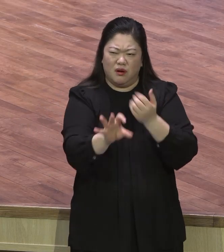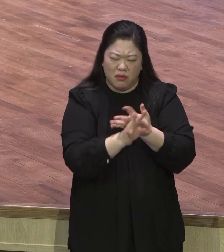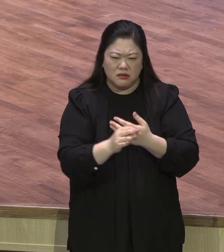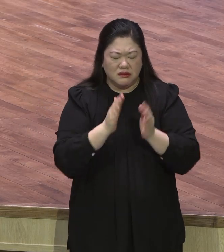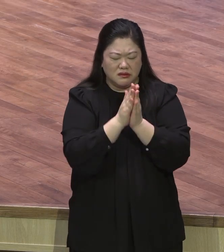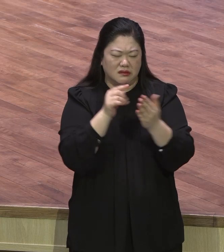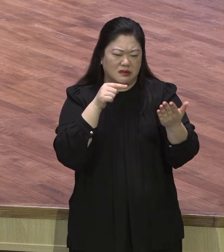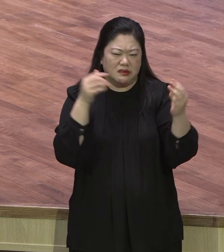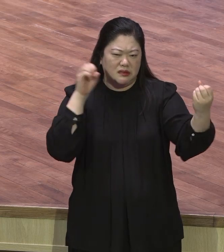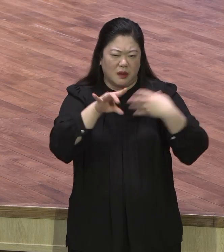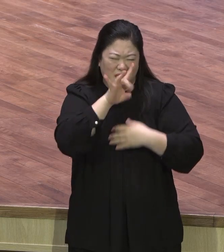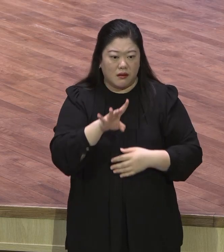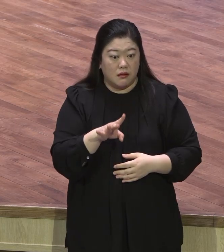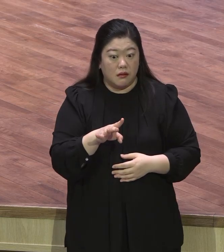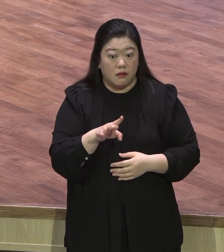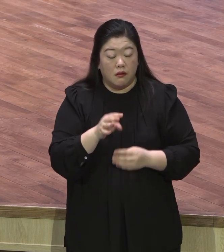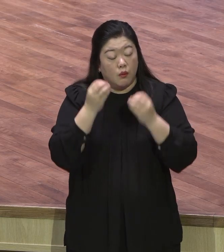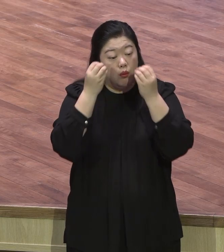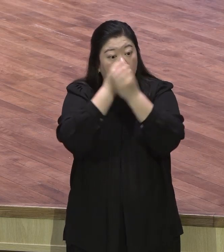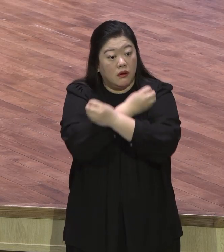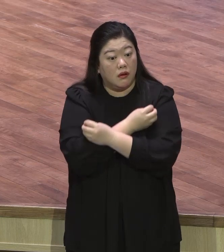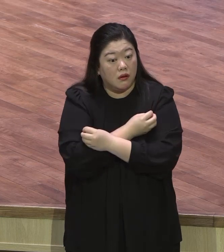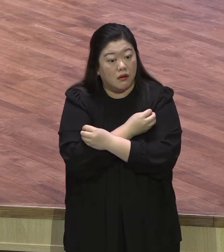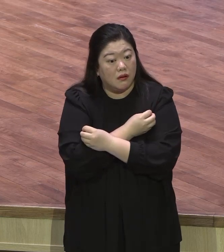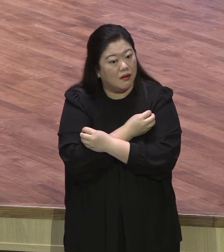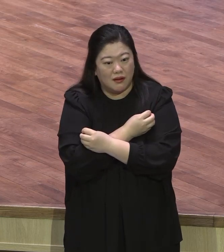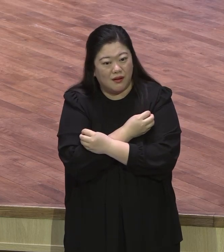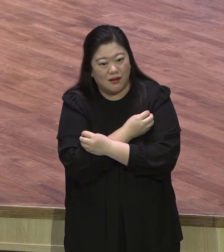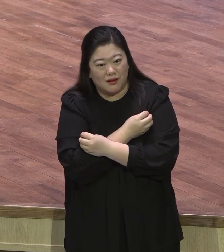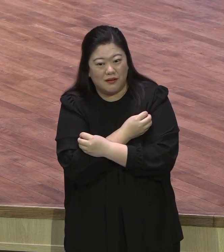이게 어떻게 보면요. 미신적 문화예요.